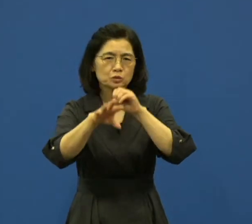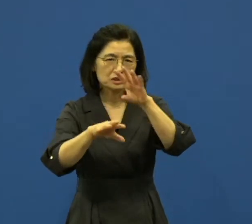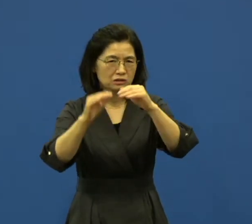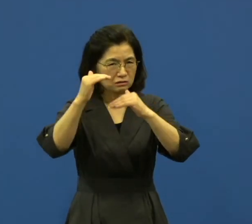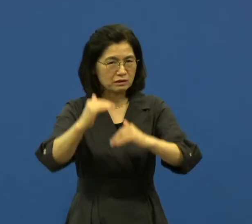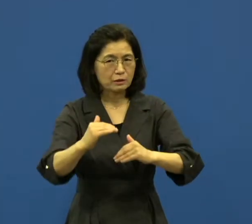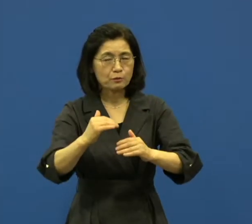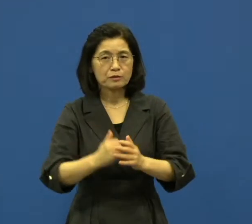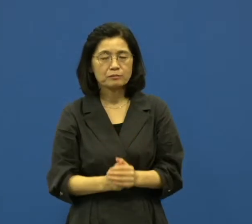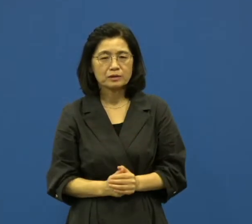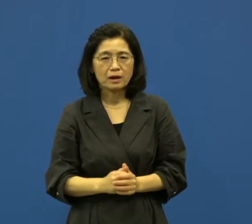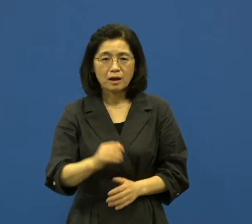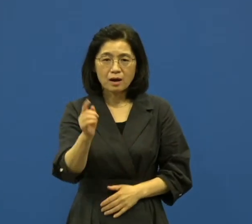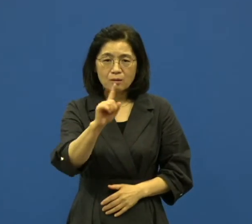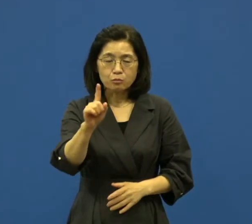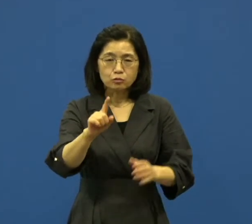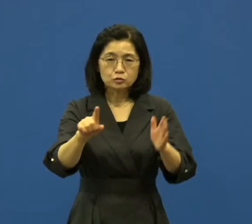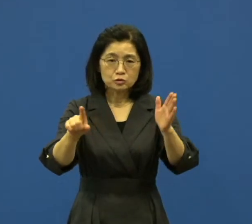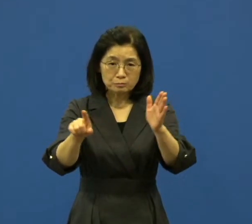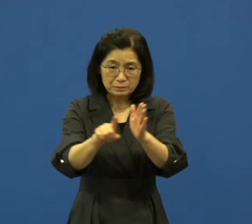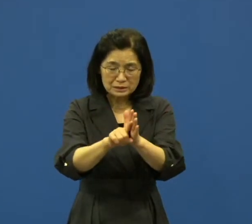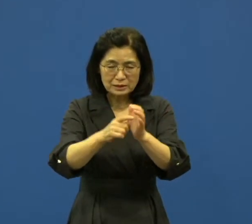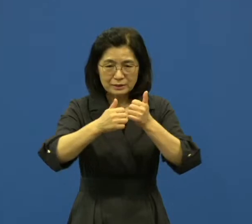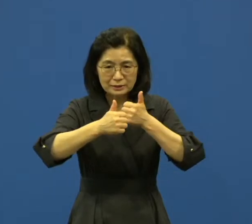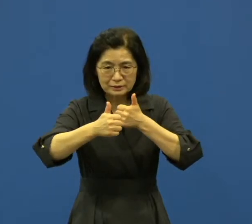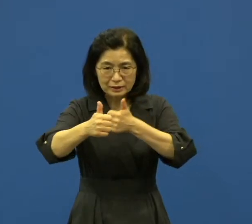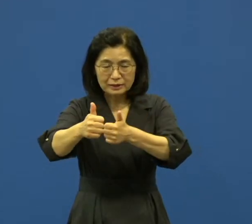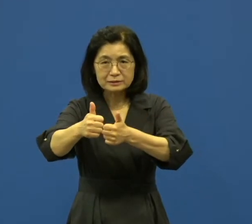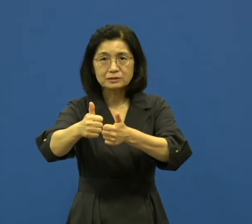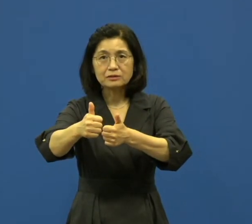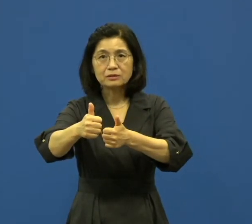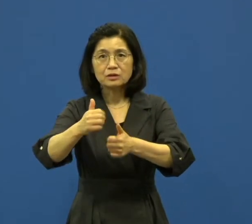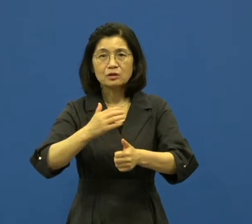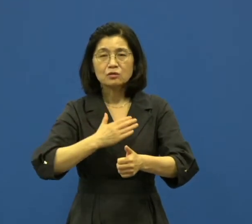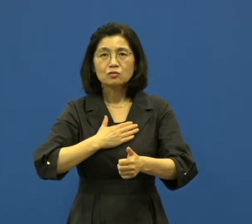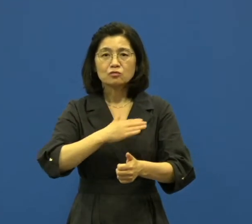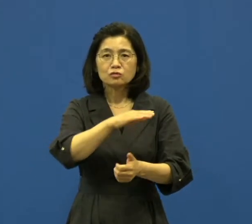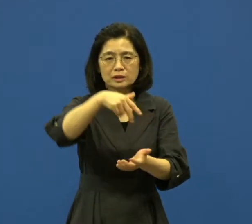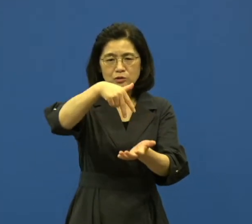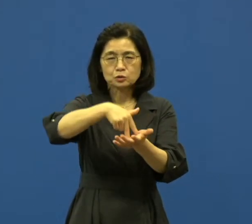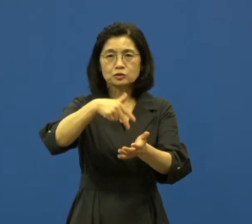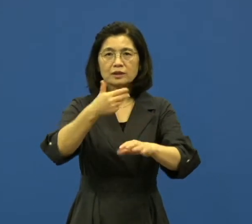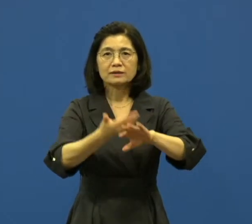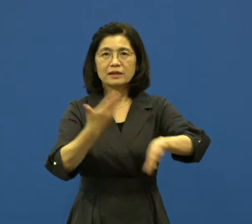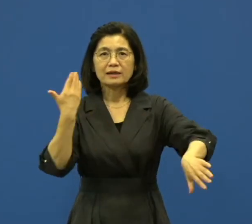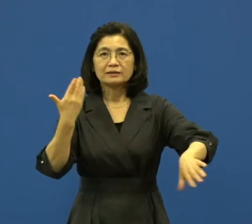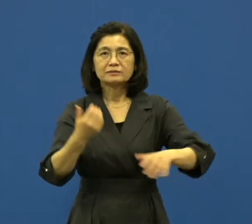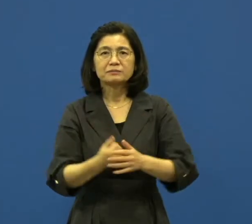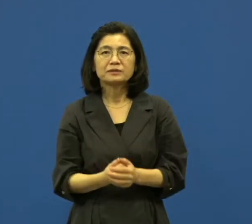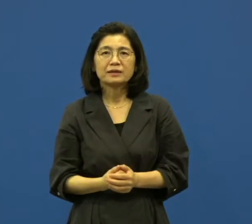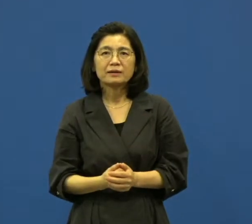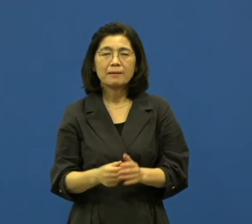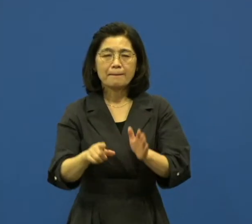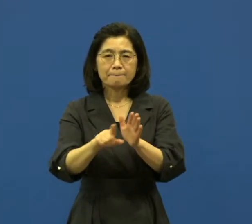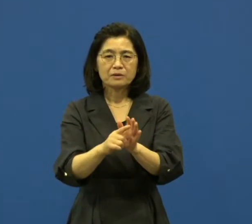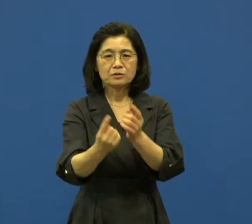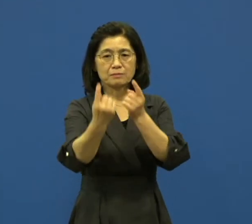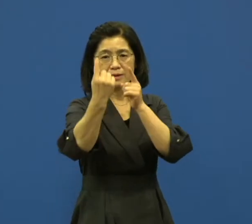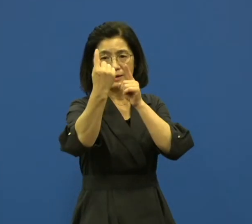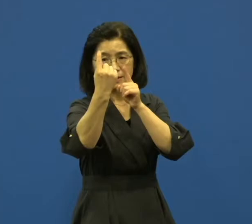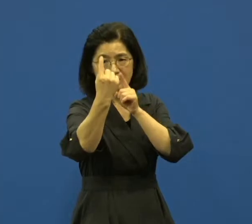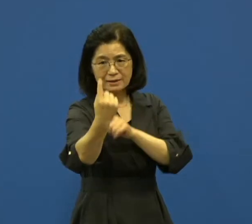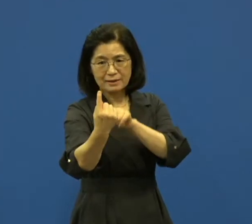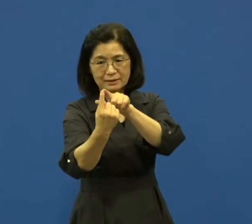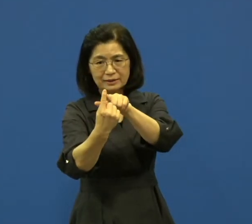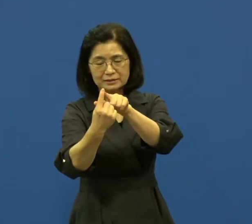자, 무엇을 믿느냐에 따라 우리의 존재가 달라집니다. 믿음은 단순히 믿음으로 끝나지 않습니다. 믿음의 대상과 깊이